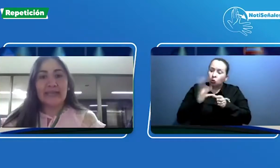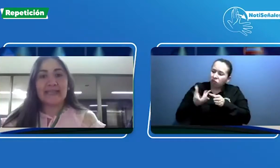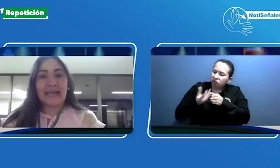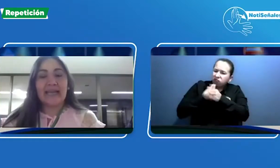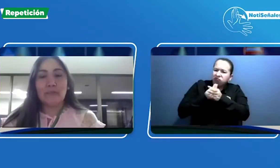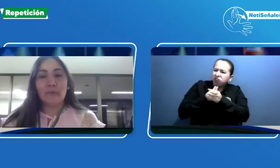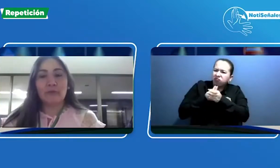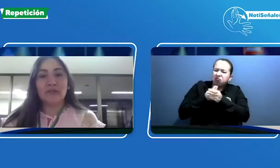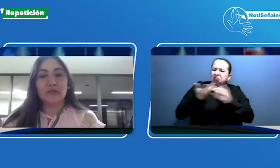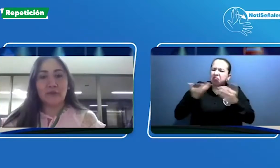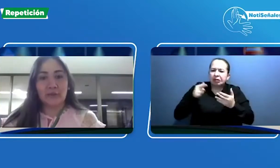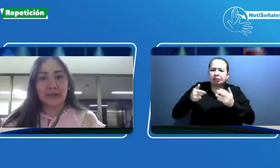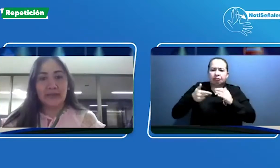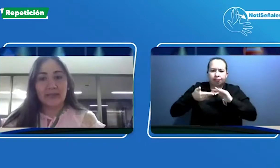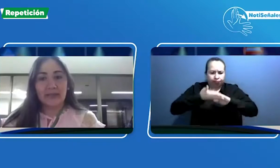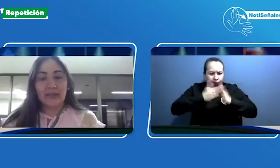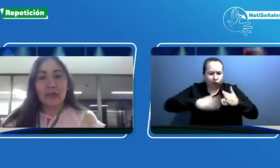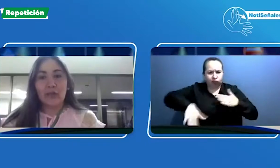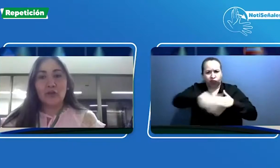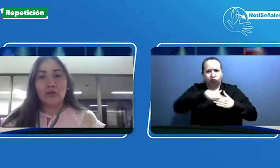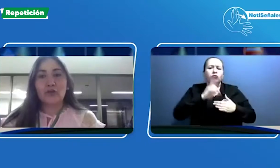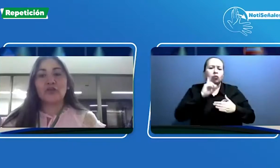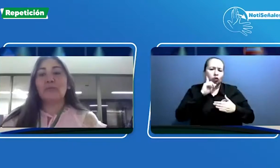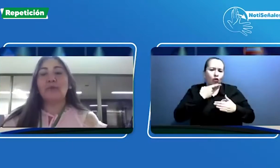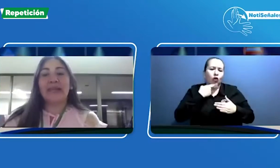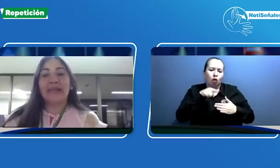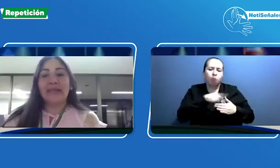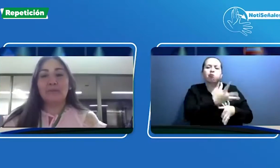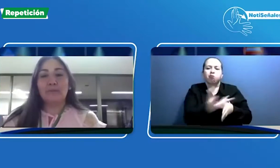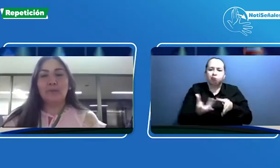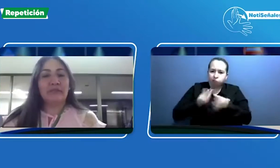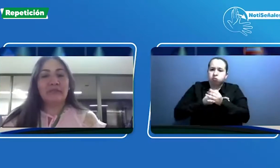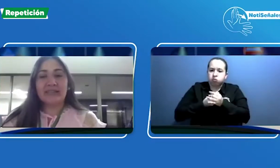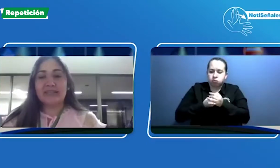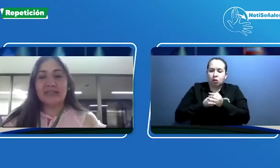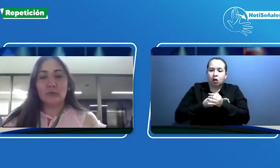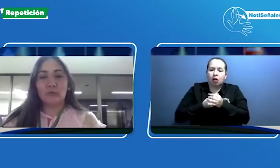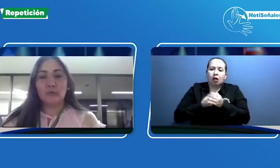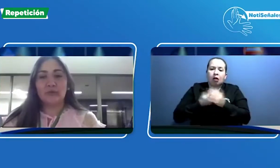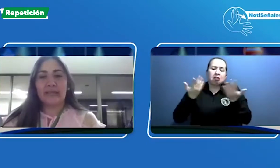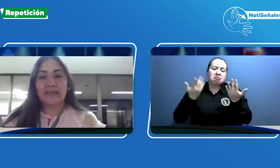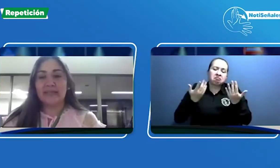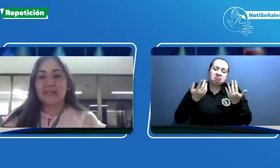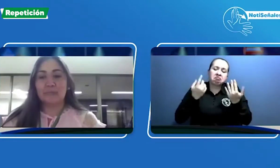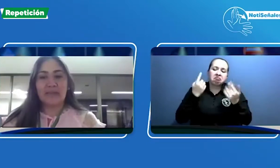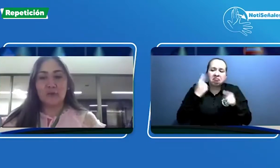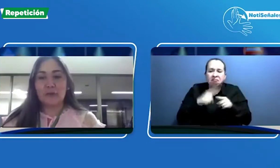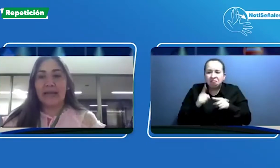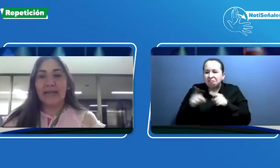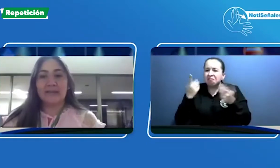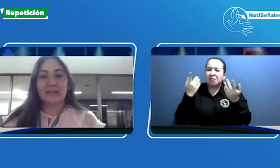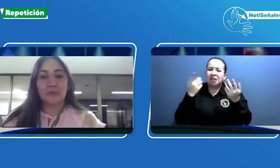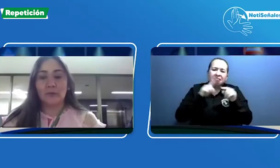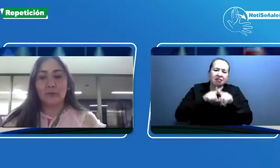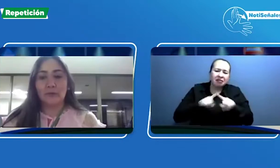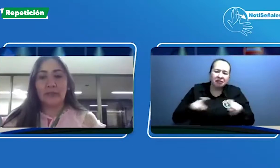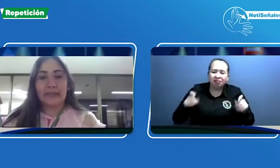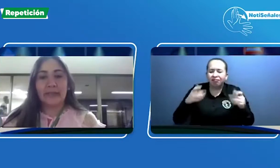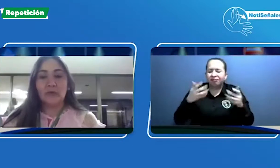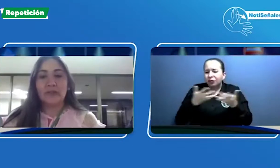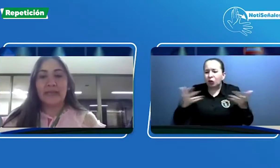está la población sorda no se puede por diversas circunstancias personales